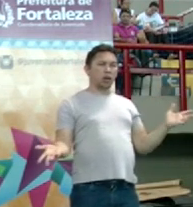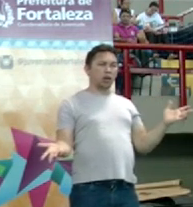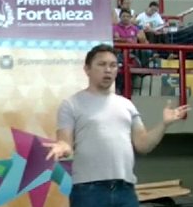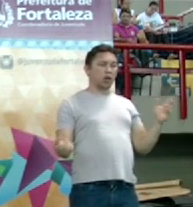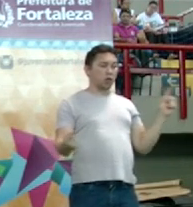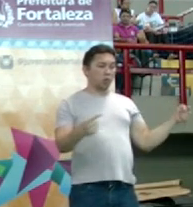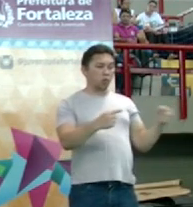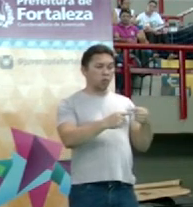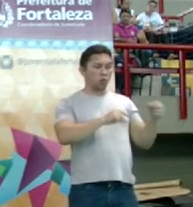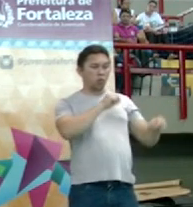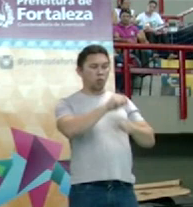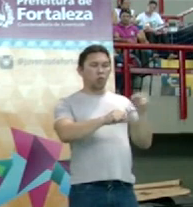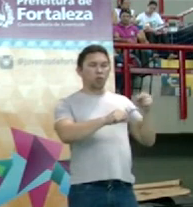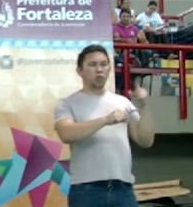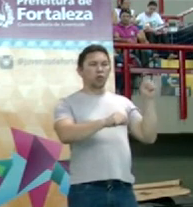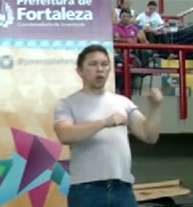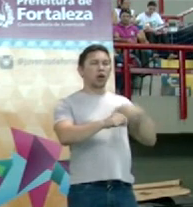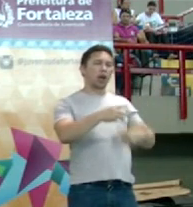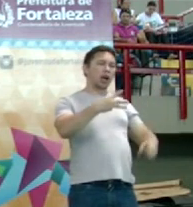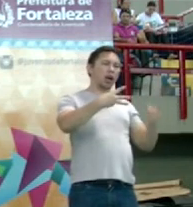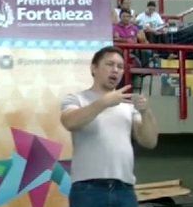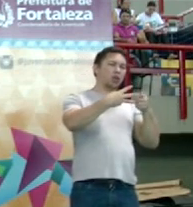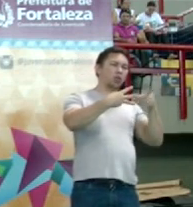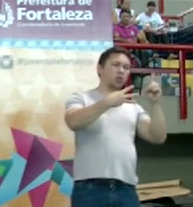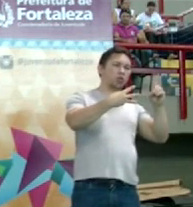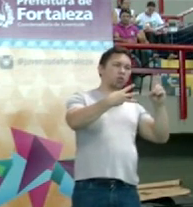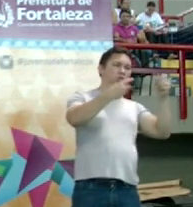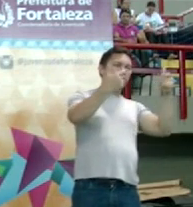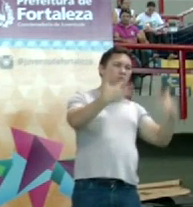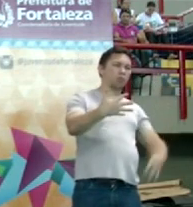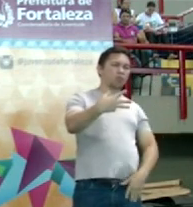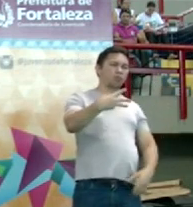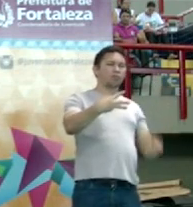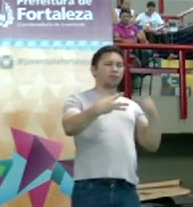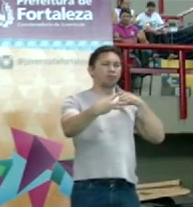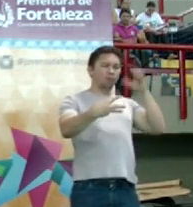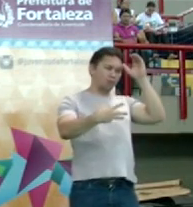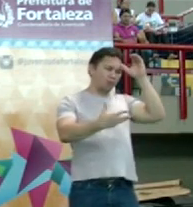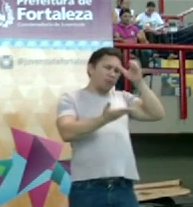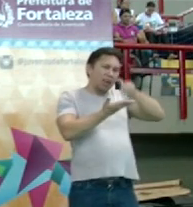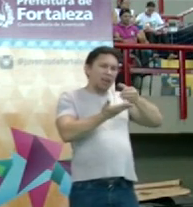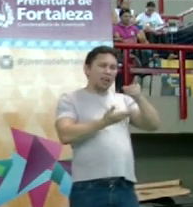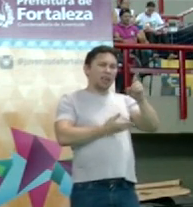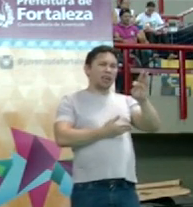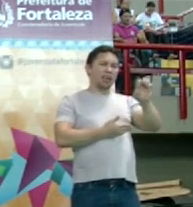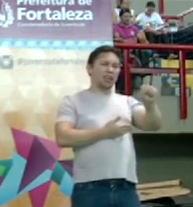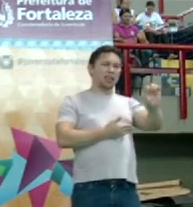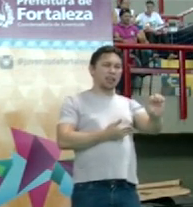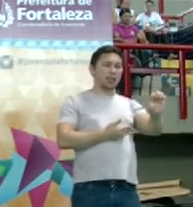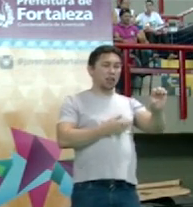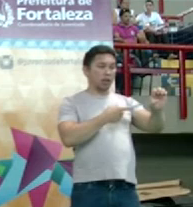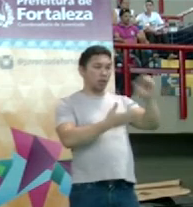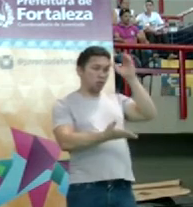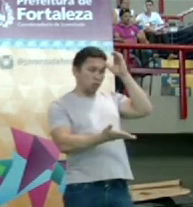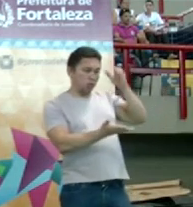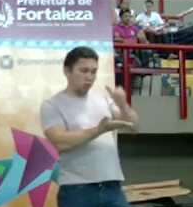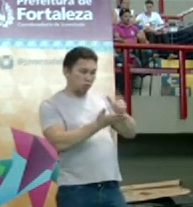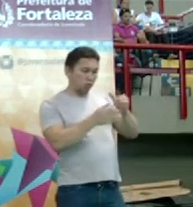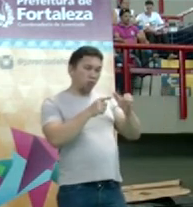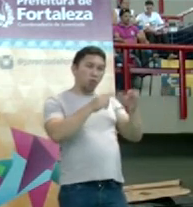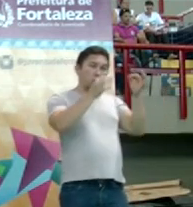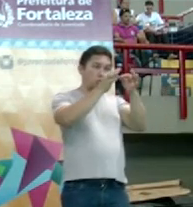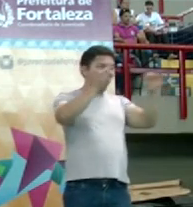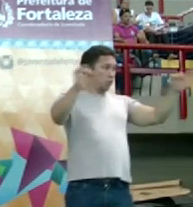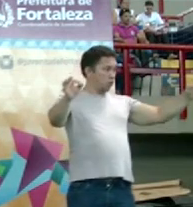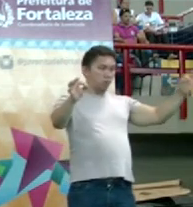mais adequada no desenvolvimento do texto. Na tese, não. Repetindo, a tese ou